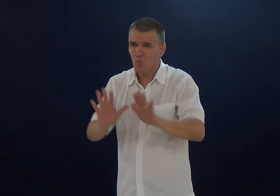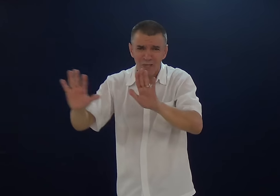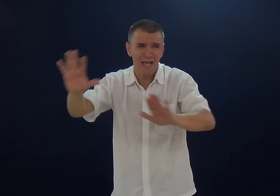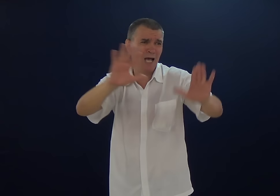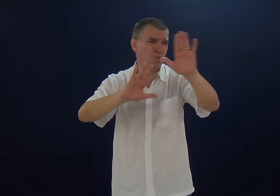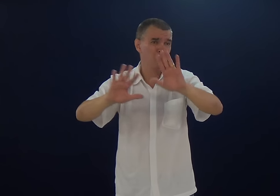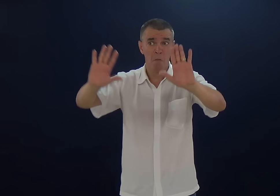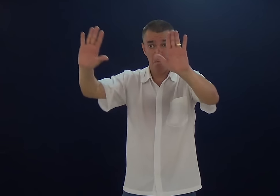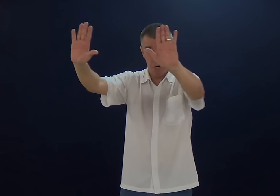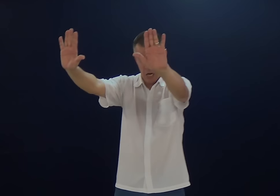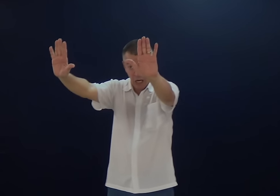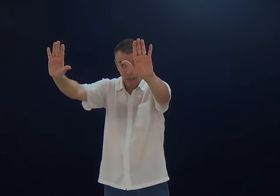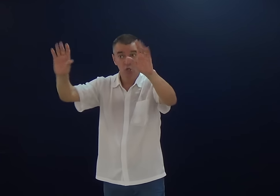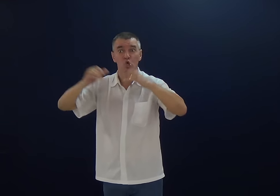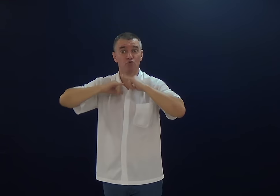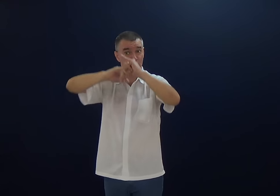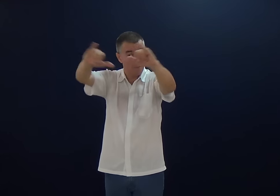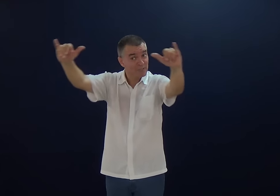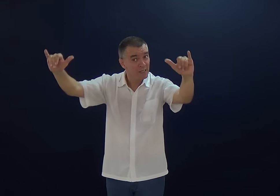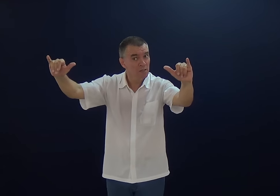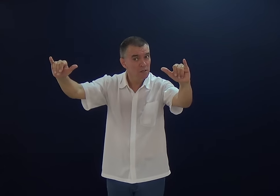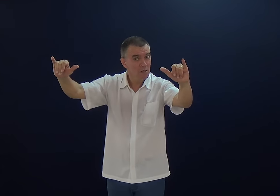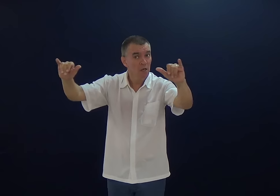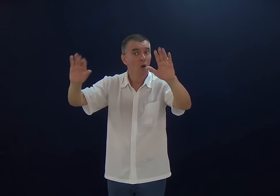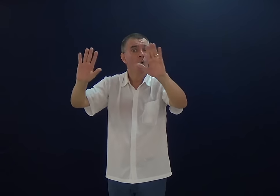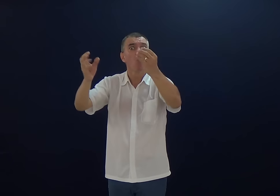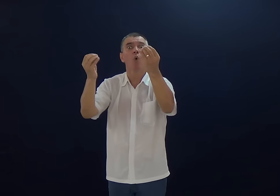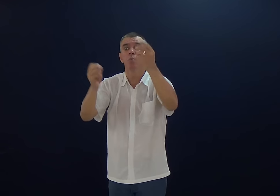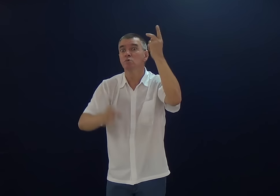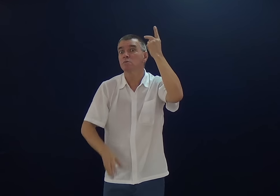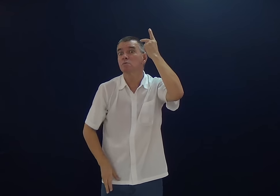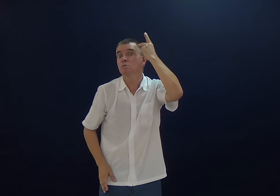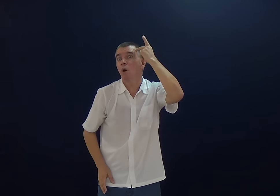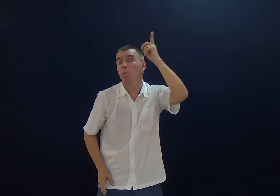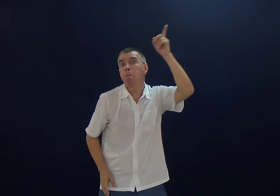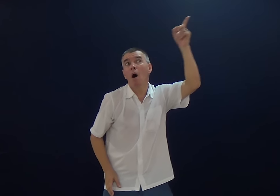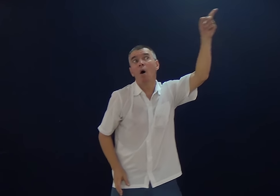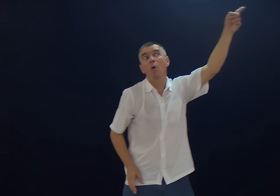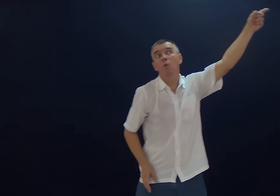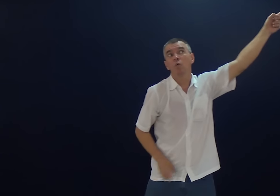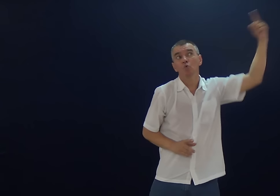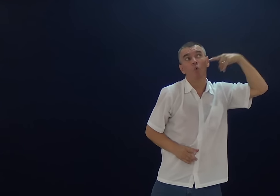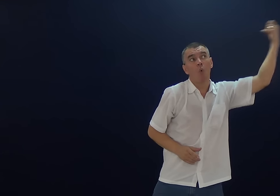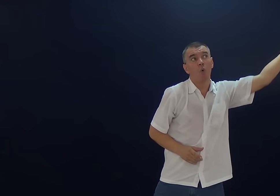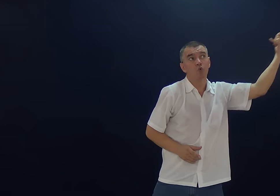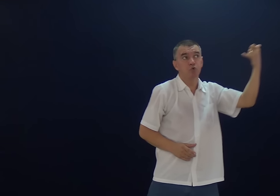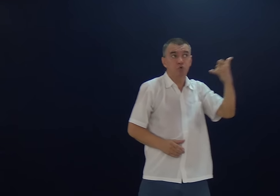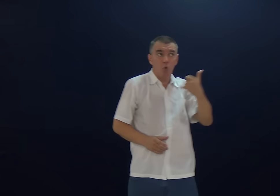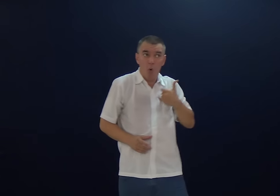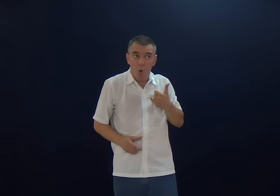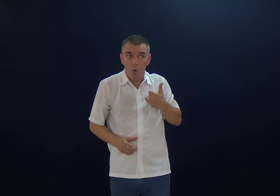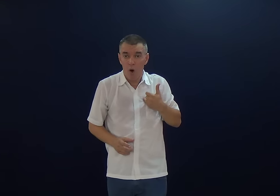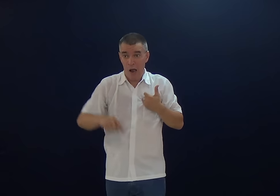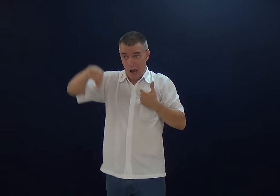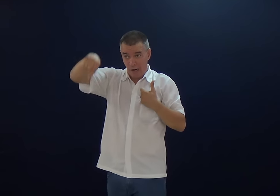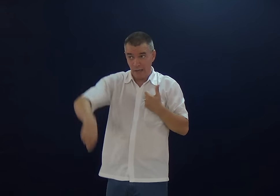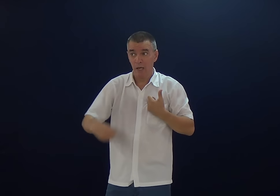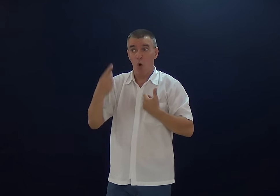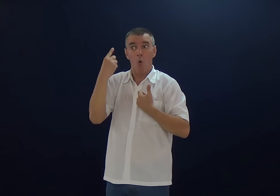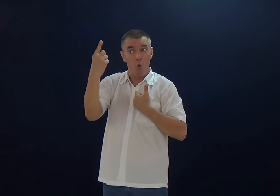dados do inimigo então cuidado Mas ó eu vou avisar para vocês como lá em São Paulo lá uma pessoa lá de